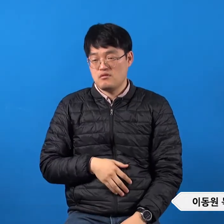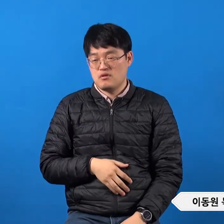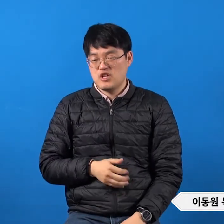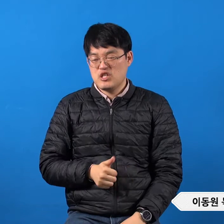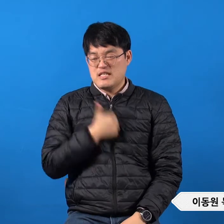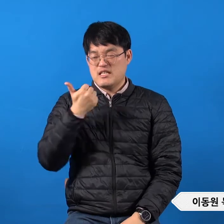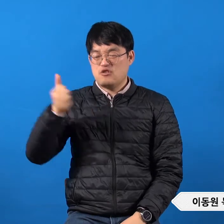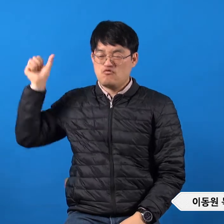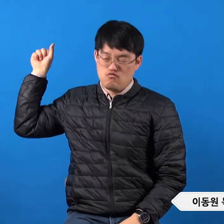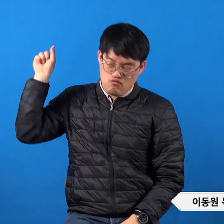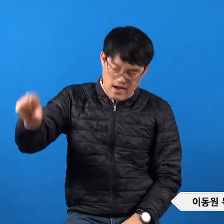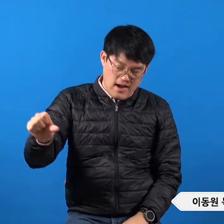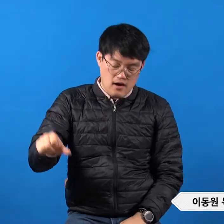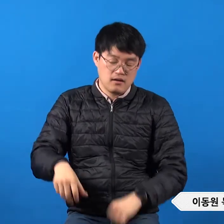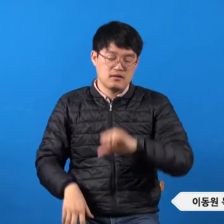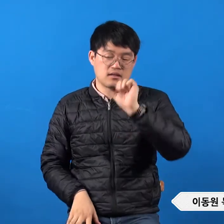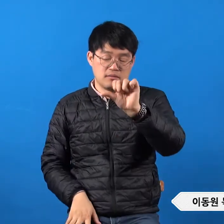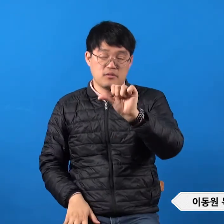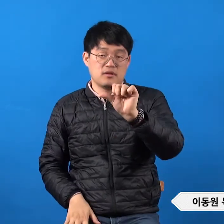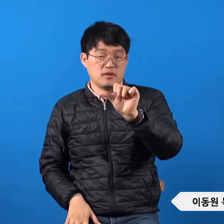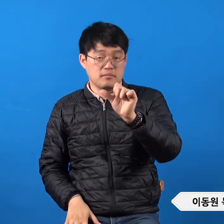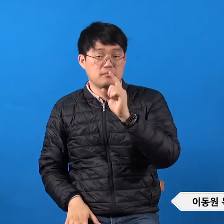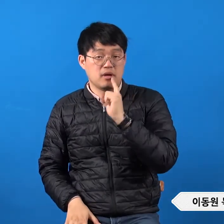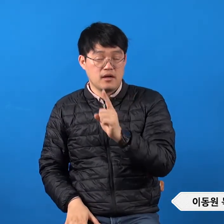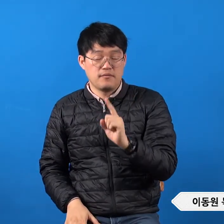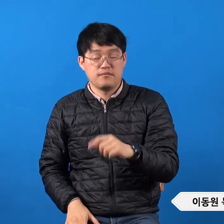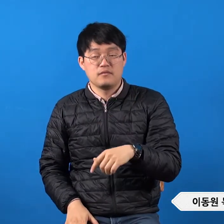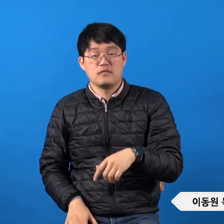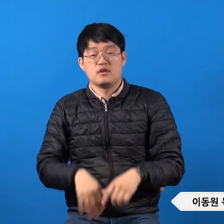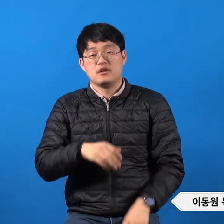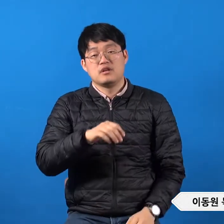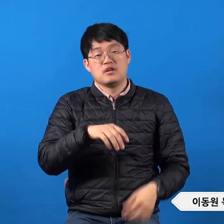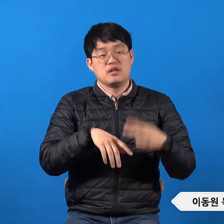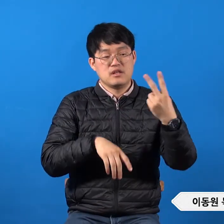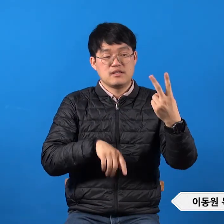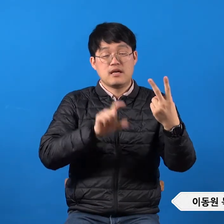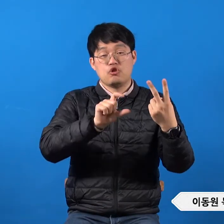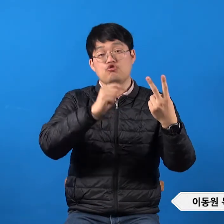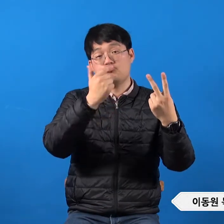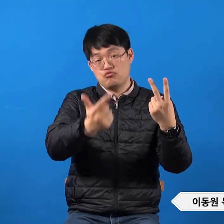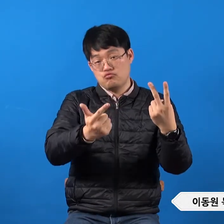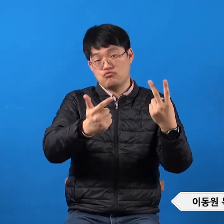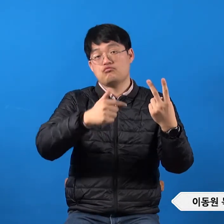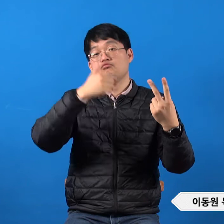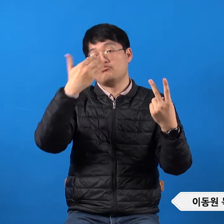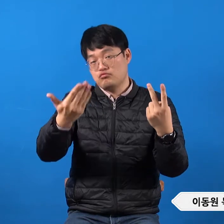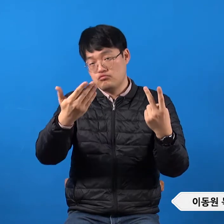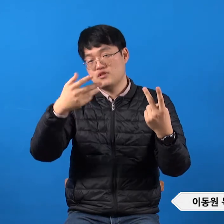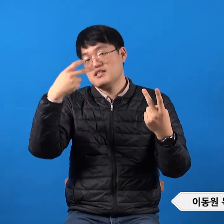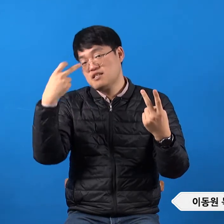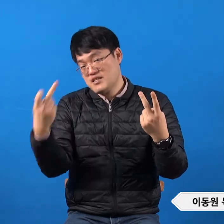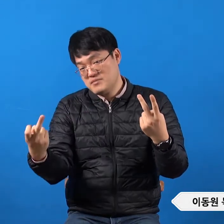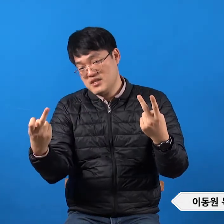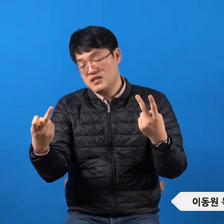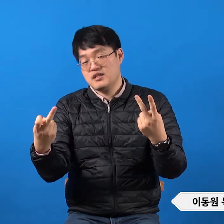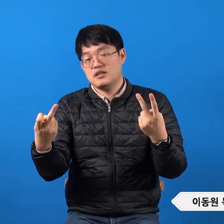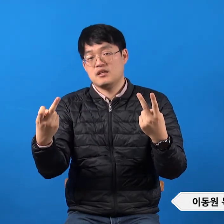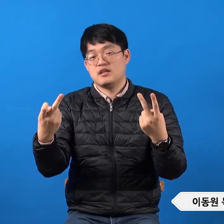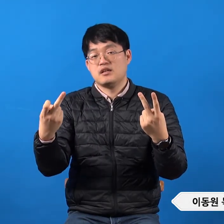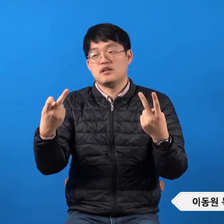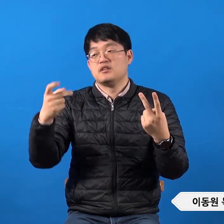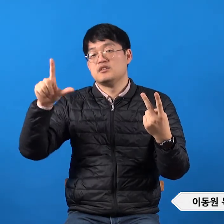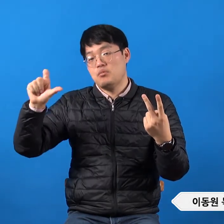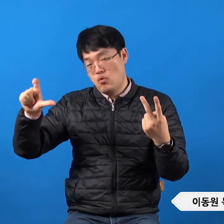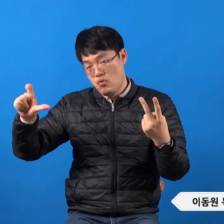화 있을진저. 6절에 나오고 하박국 2장 9절에 나오고 12절에